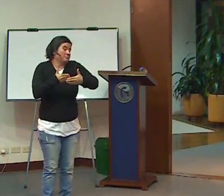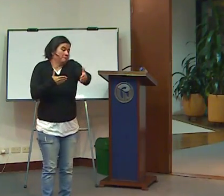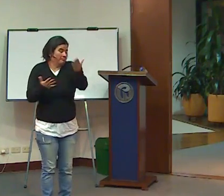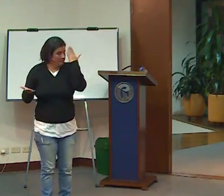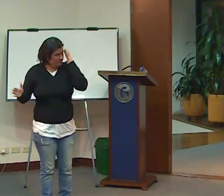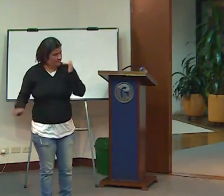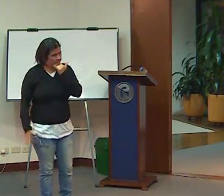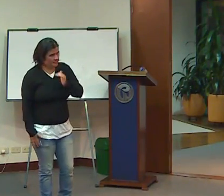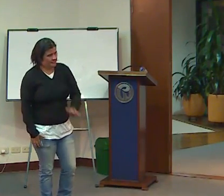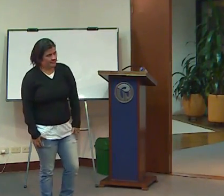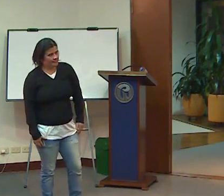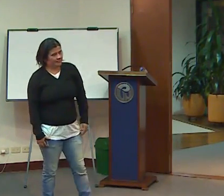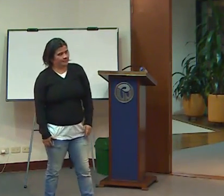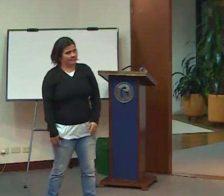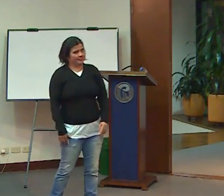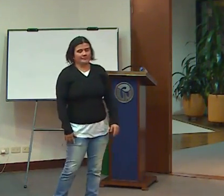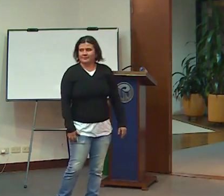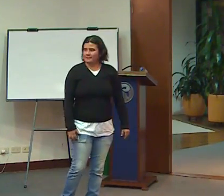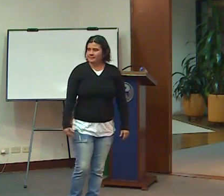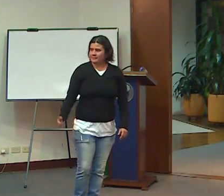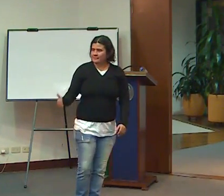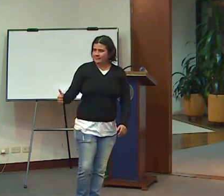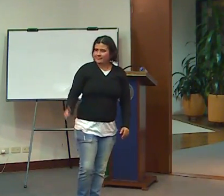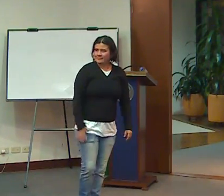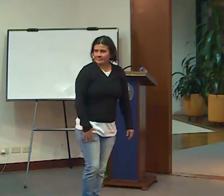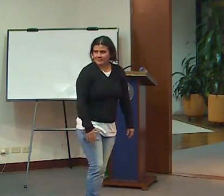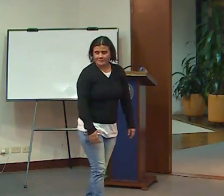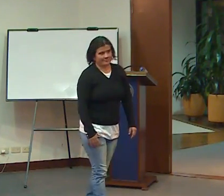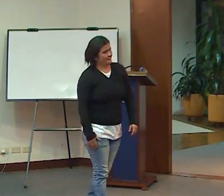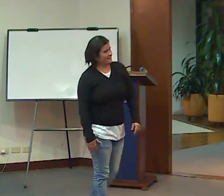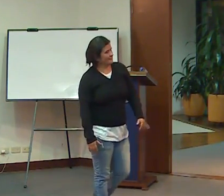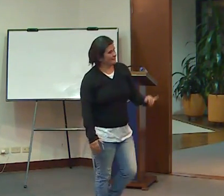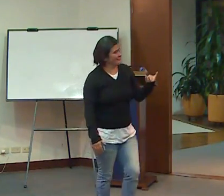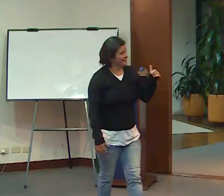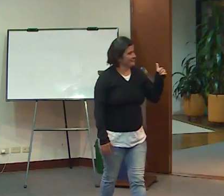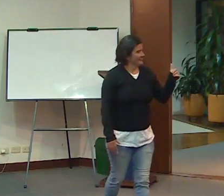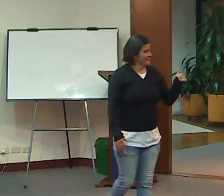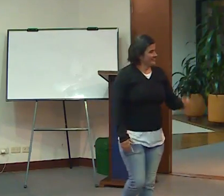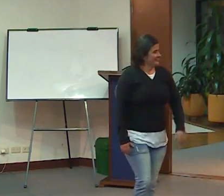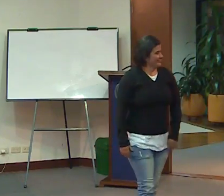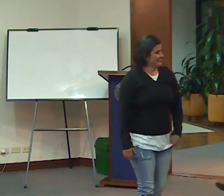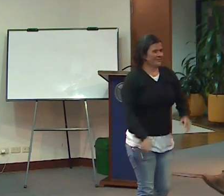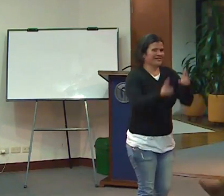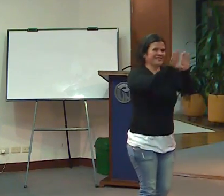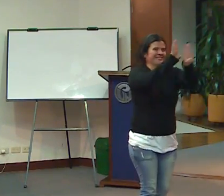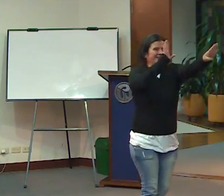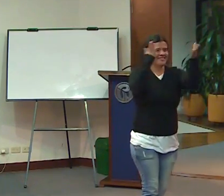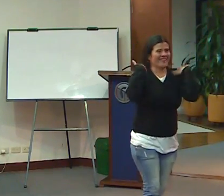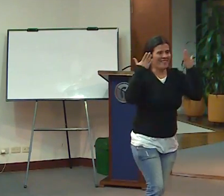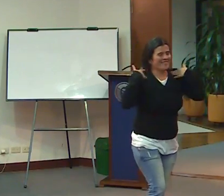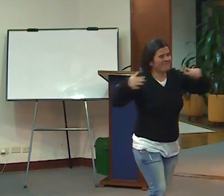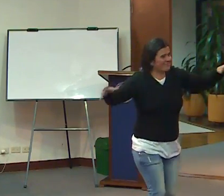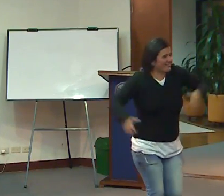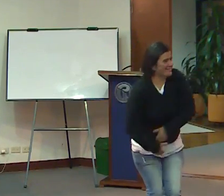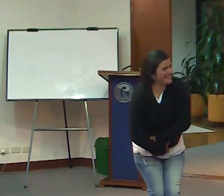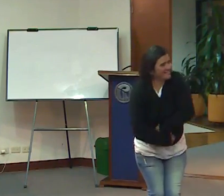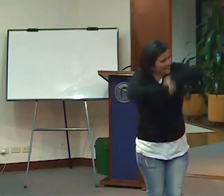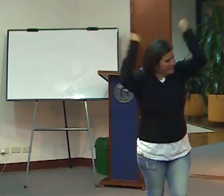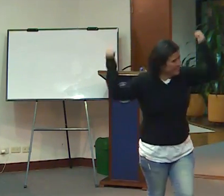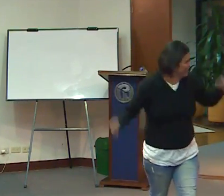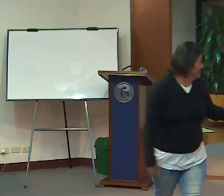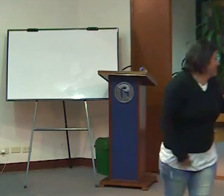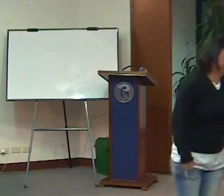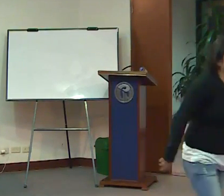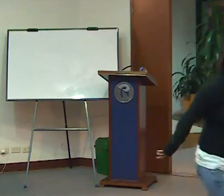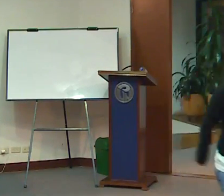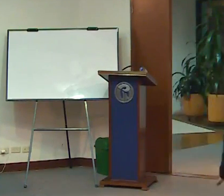reflexión respecto a eso, de que tenemos que hacer un proceso de sensibilización más a llegar a una discusión en cuanto a esos